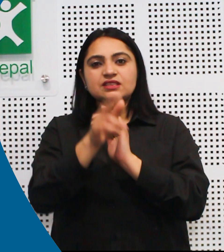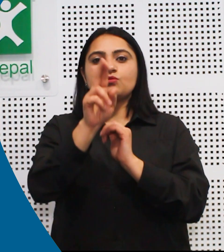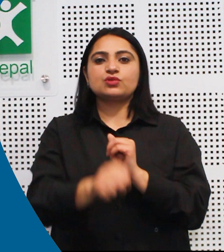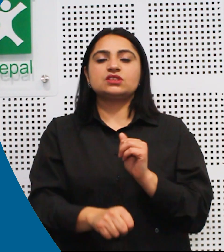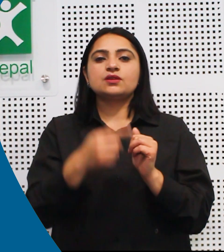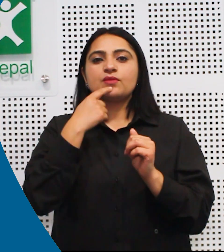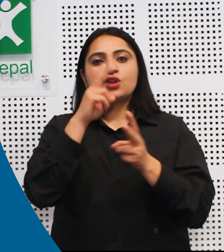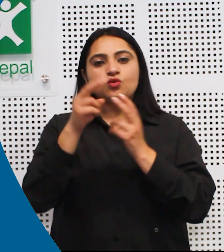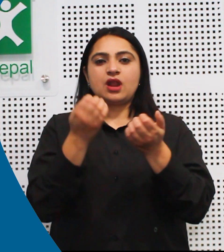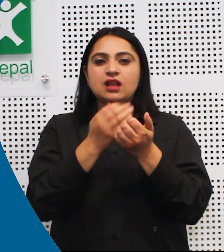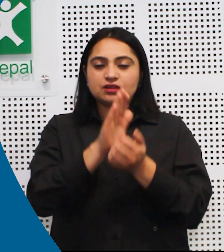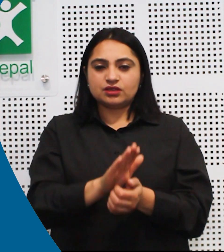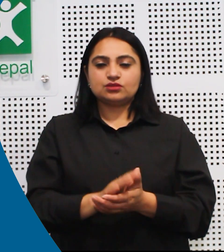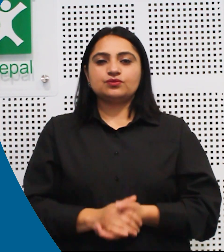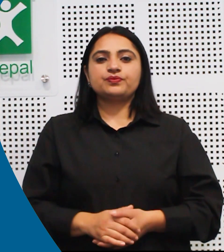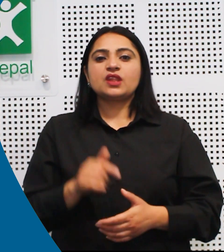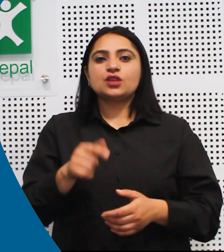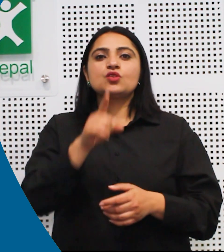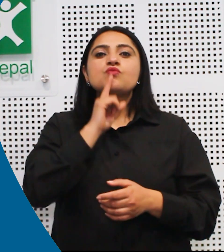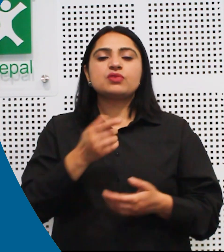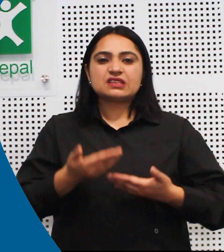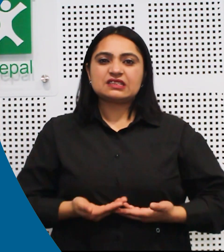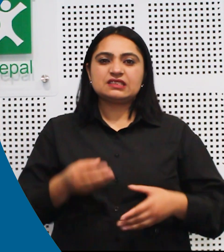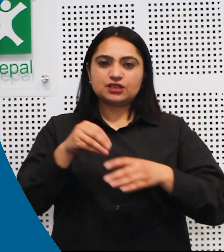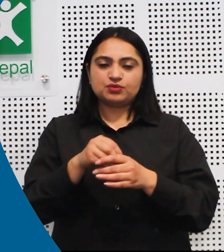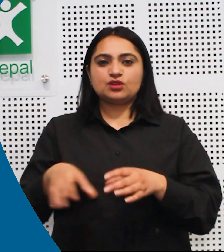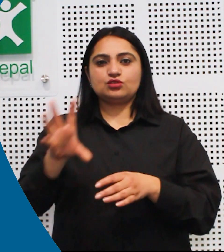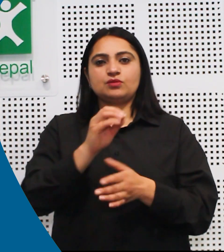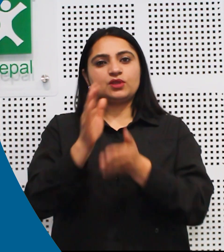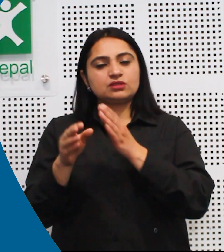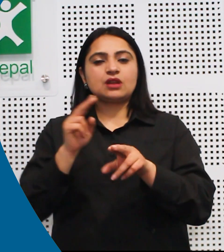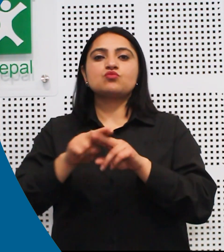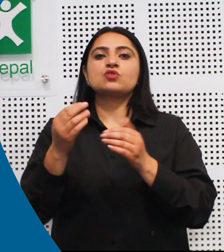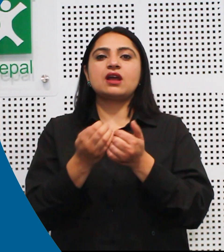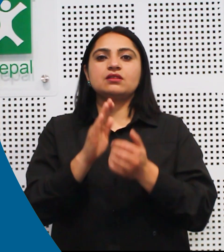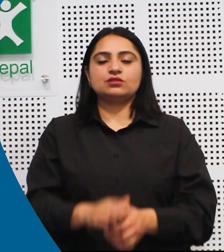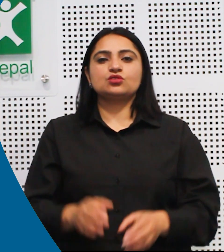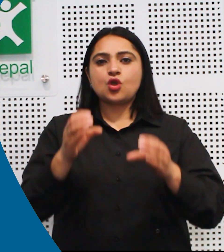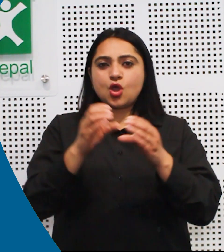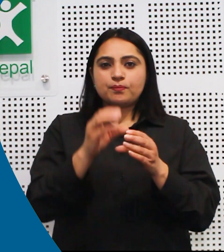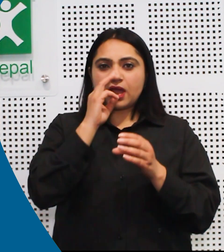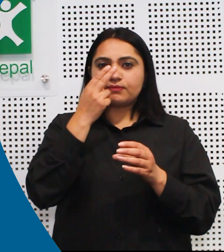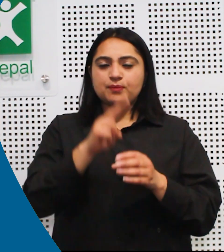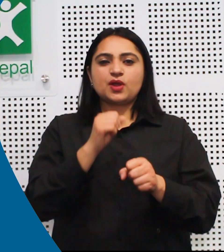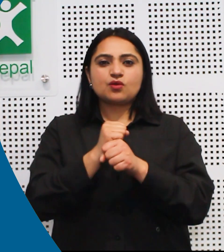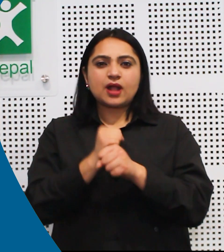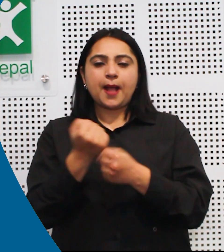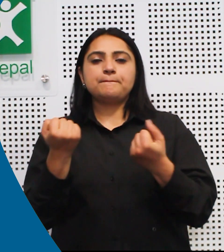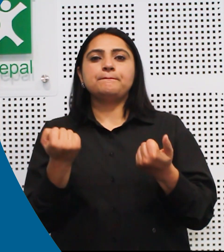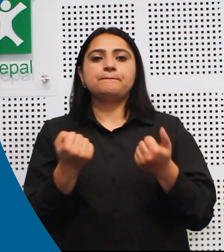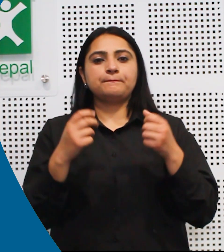भन्ने कुरामा लागेका छौँ। जसरी पनि यो वर्ष हामीले जेठभित्र सबै योजनाहरू पूरा गर्छौँ। पालिकामा भइरहेको काम